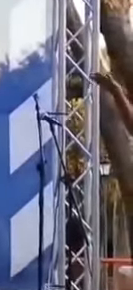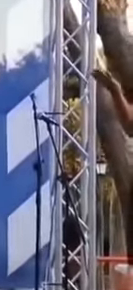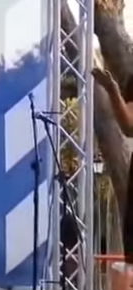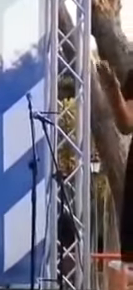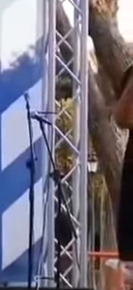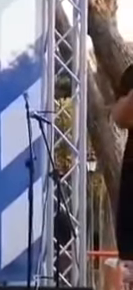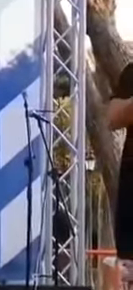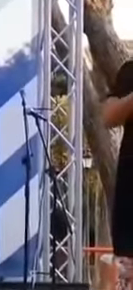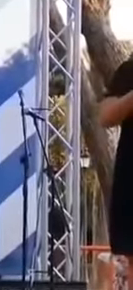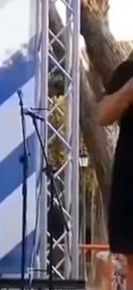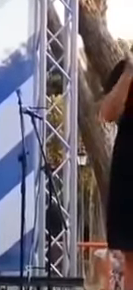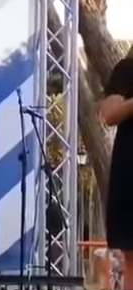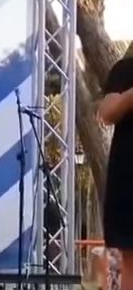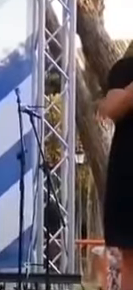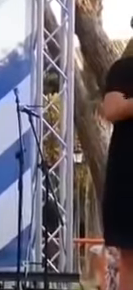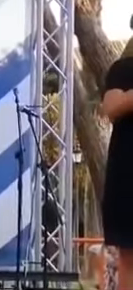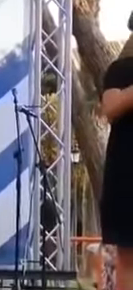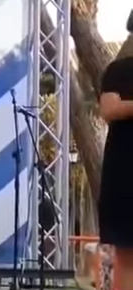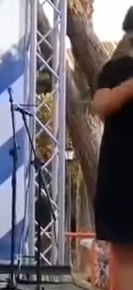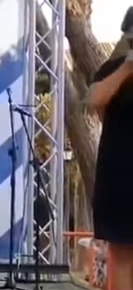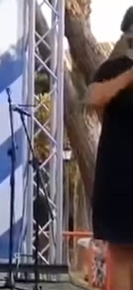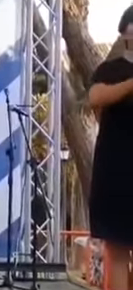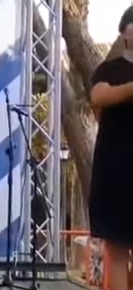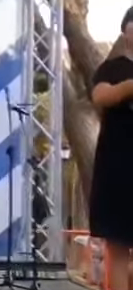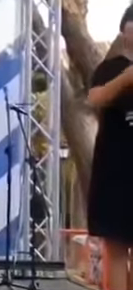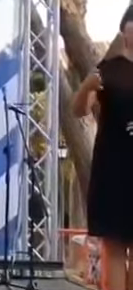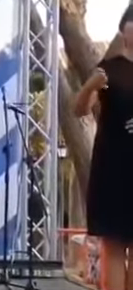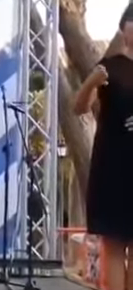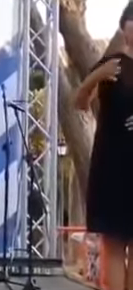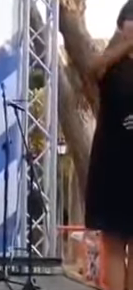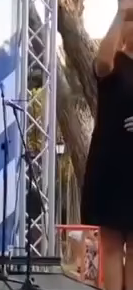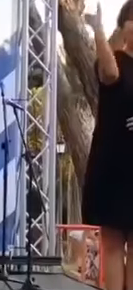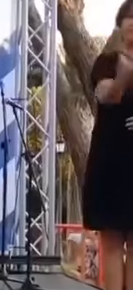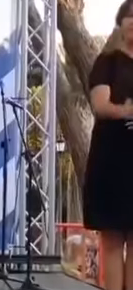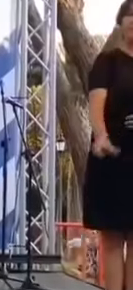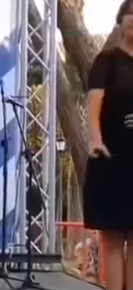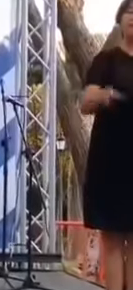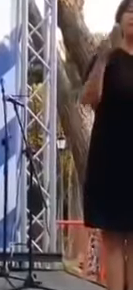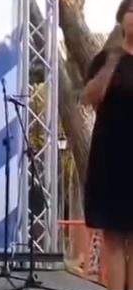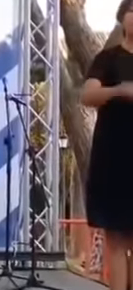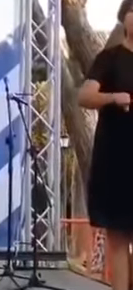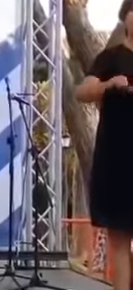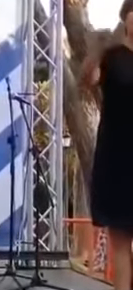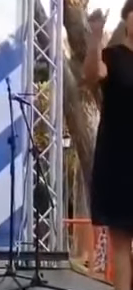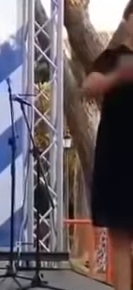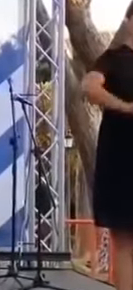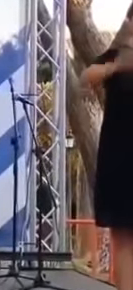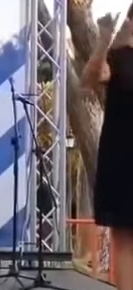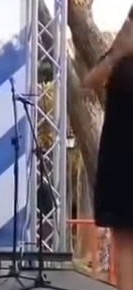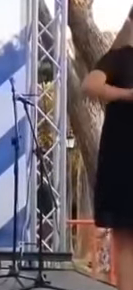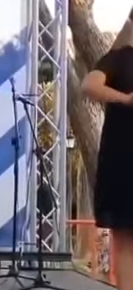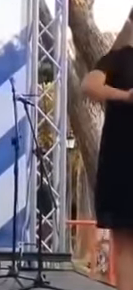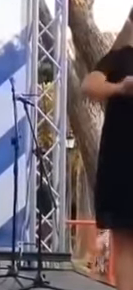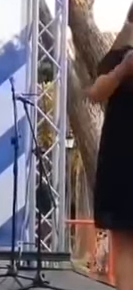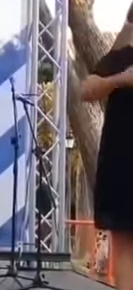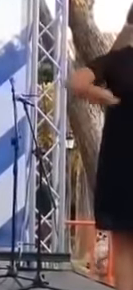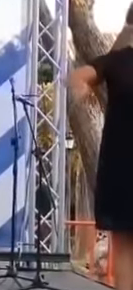potesse esistere un partito che rappresentava la destra italiana, che quel partito potesse essere competitivo. Noi